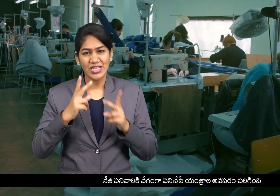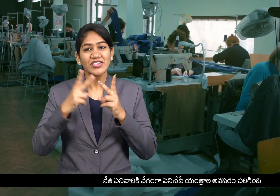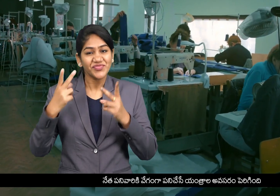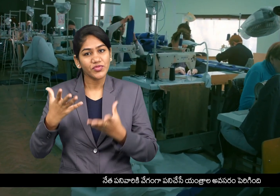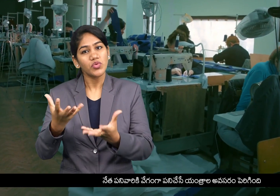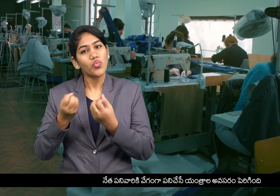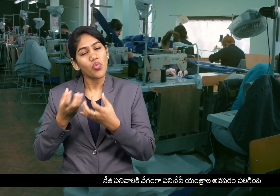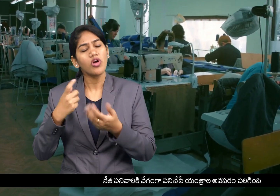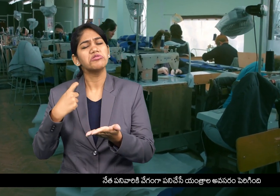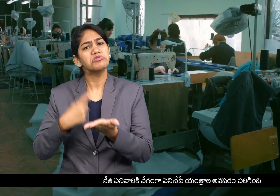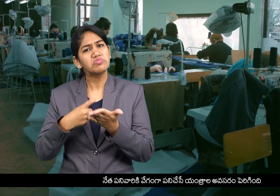పెరిగింది.